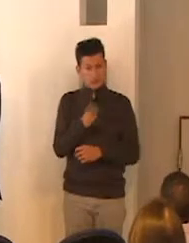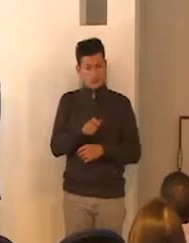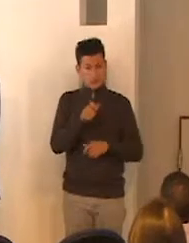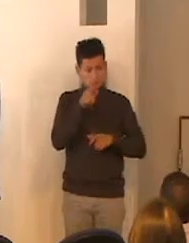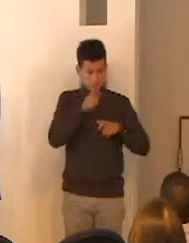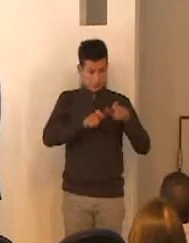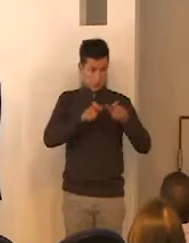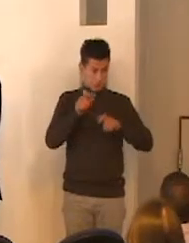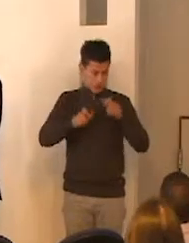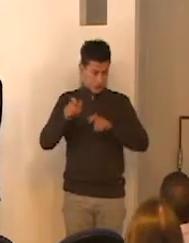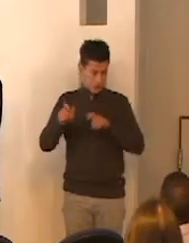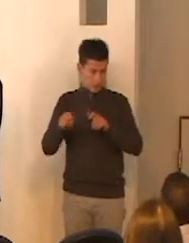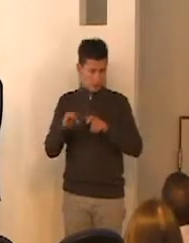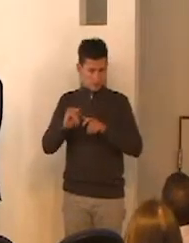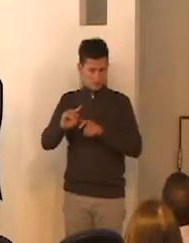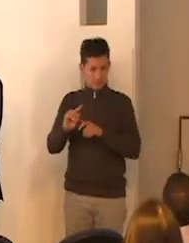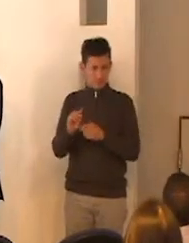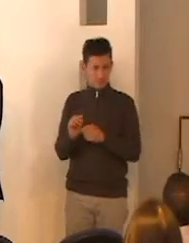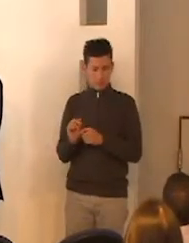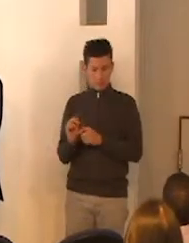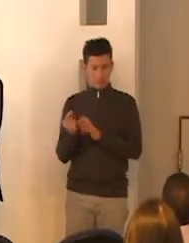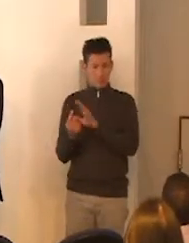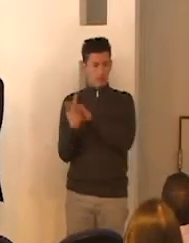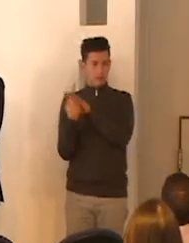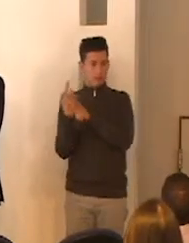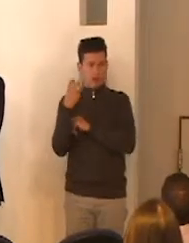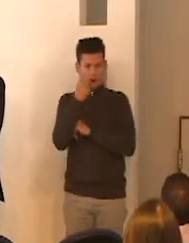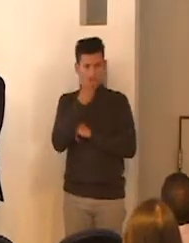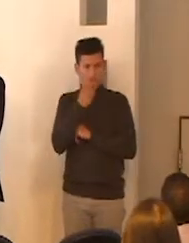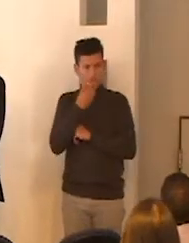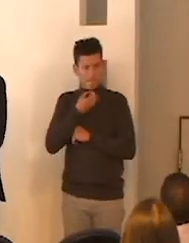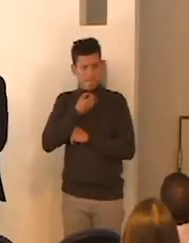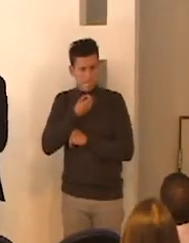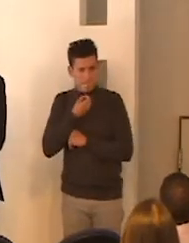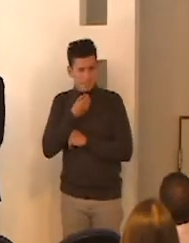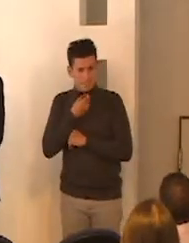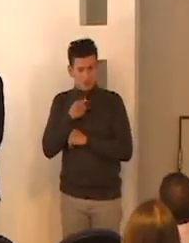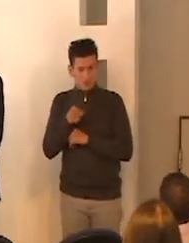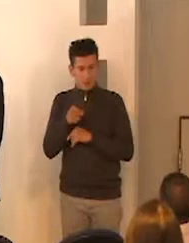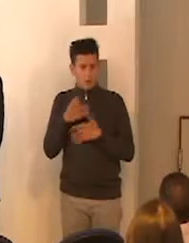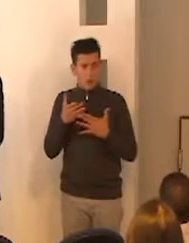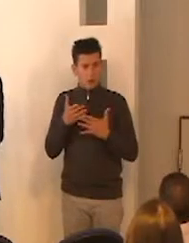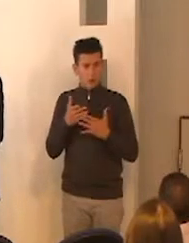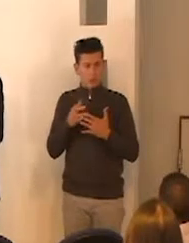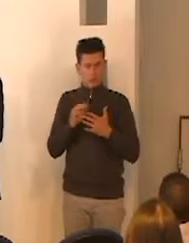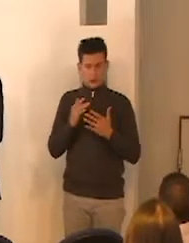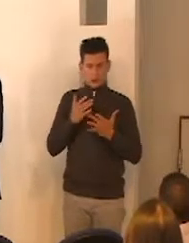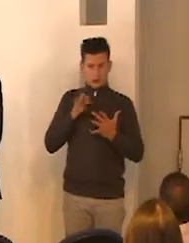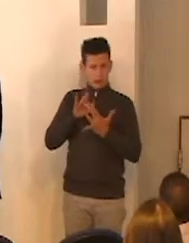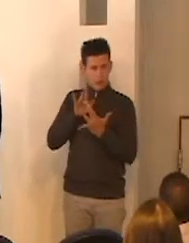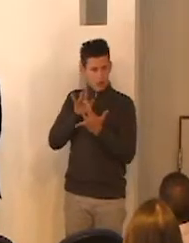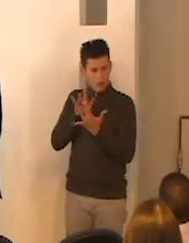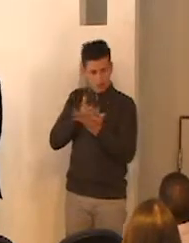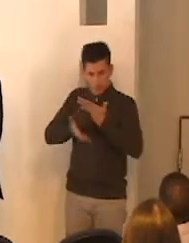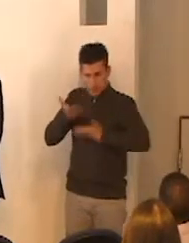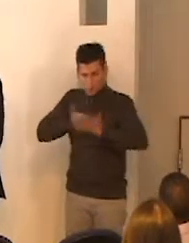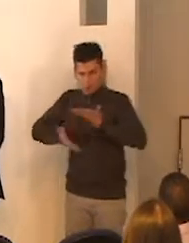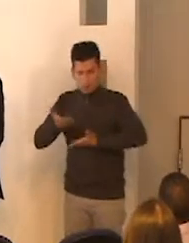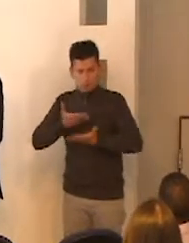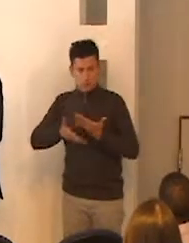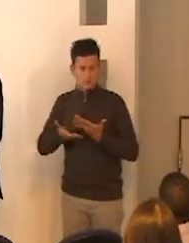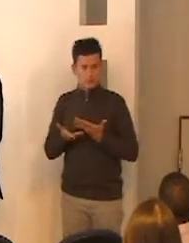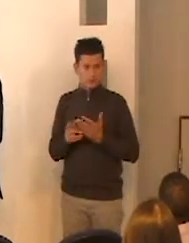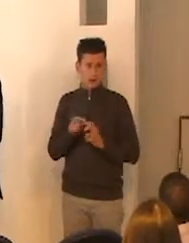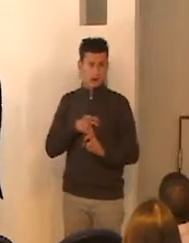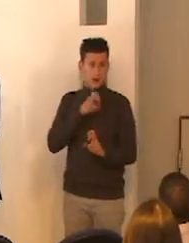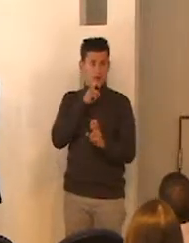que transitoria o permanentemente han perdido la oralidad es lograr niveles de interacción. Si no hay niveles de interacción, pues